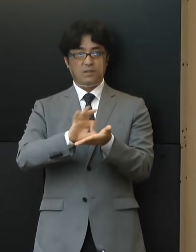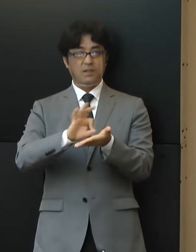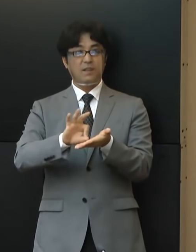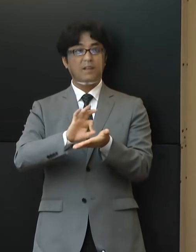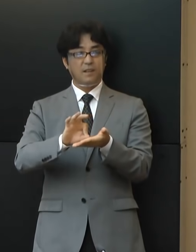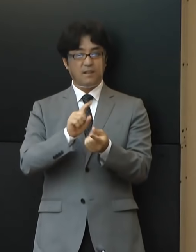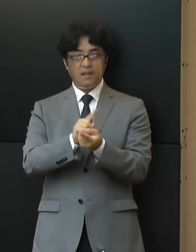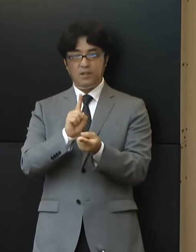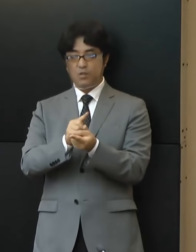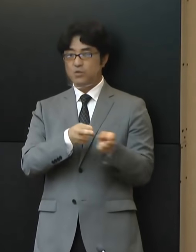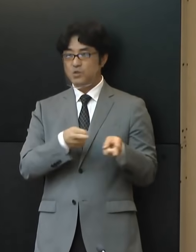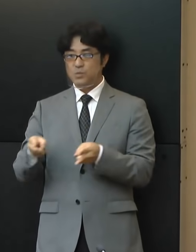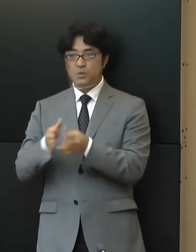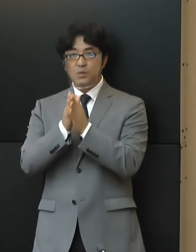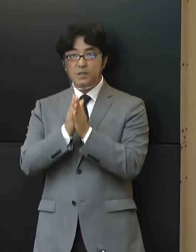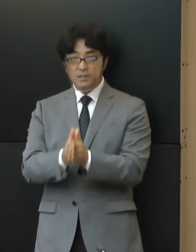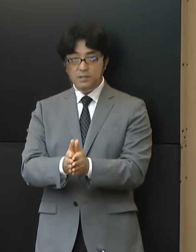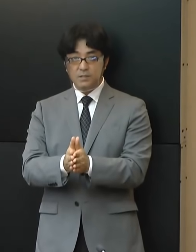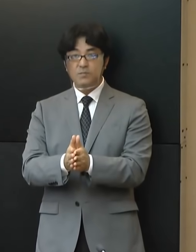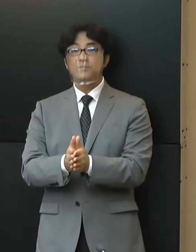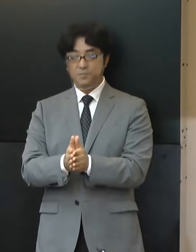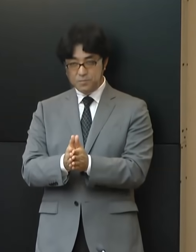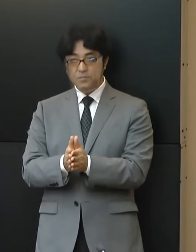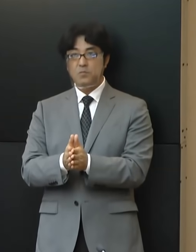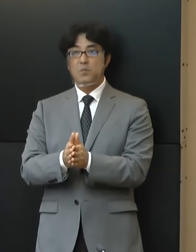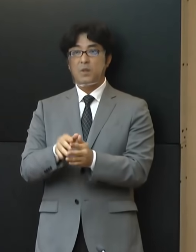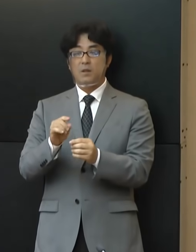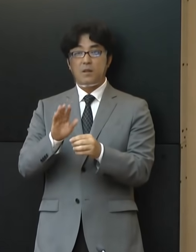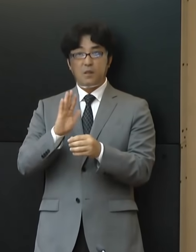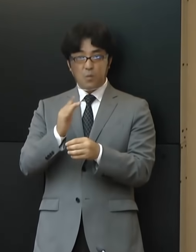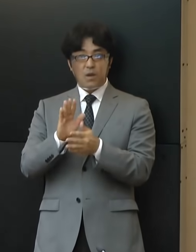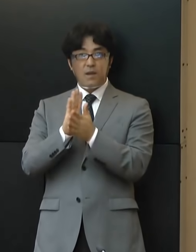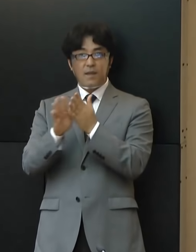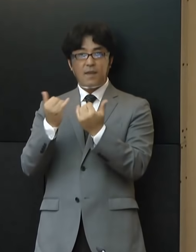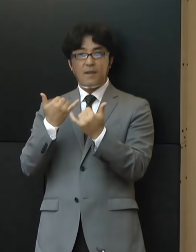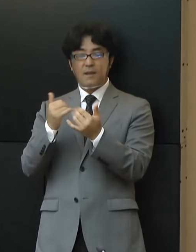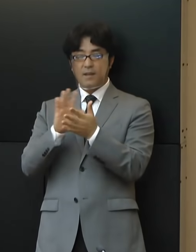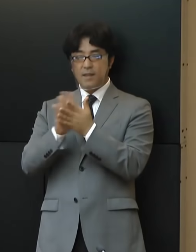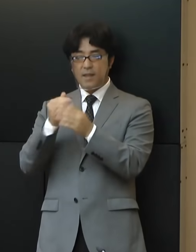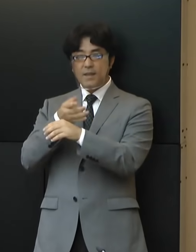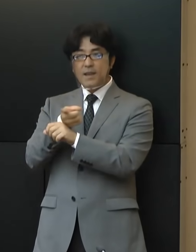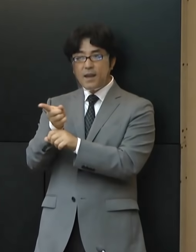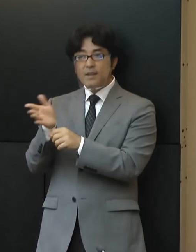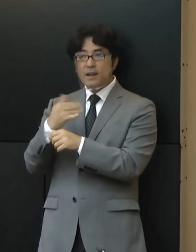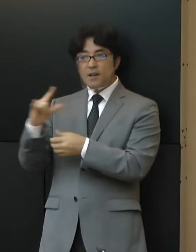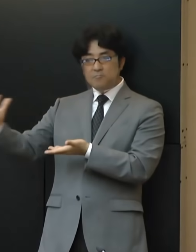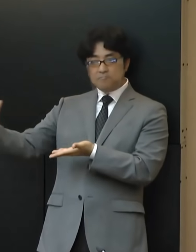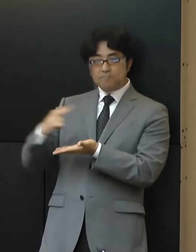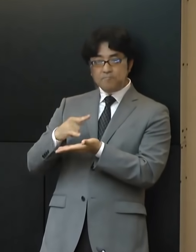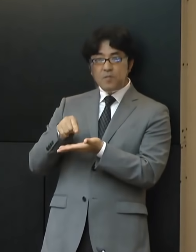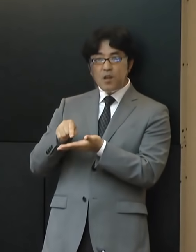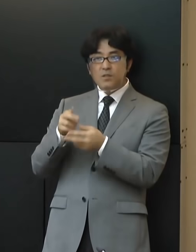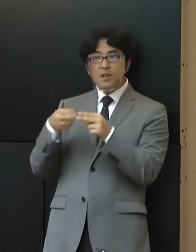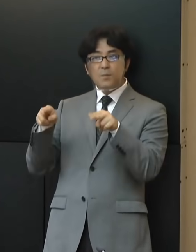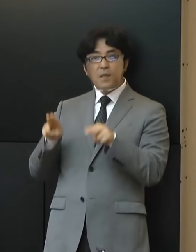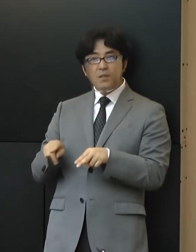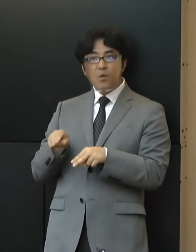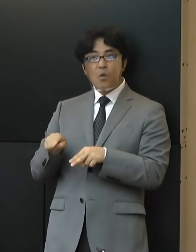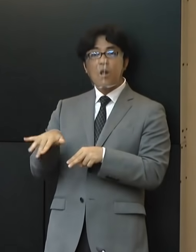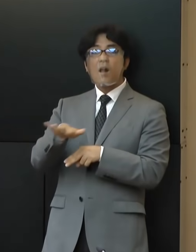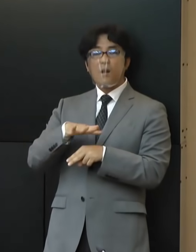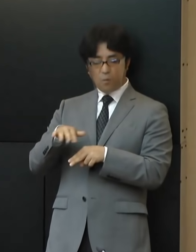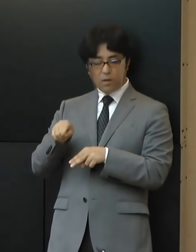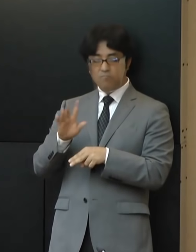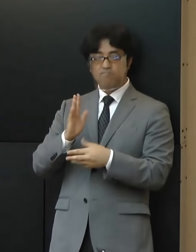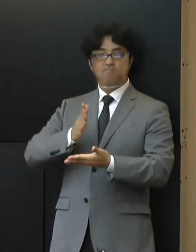います。でただし県外からの参加者も見込まれるような大規模なイベントについては申し訳ありません。今しばらく延期